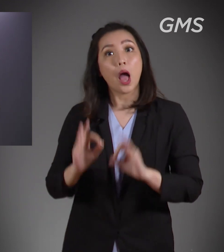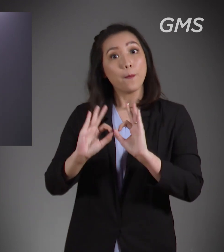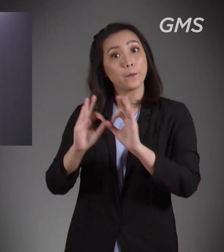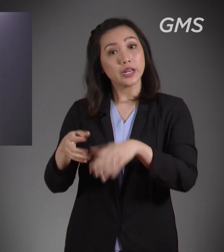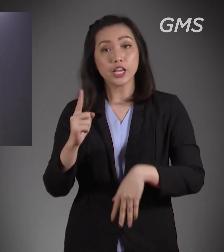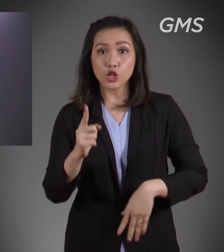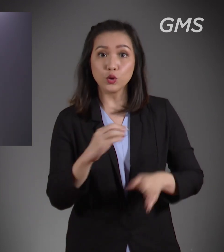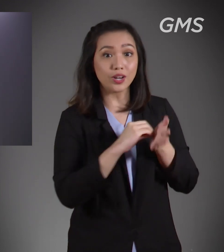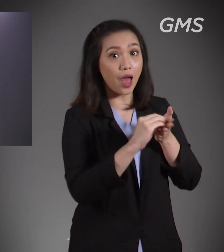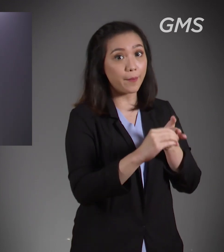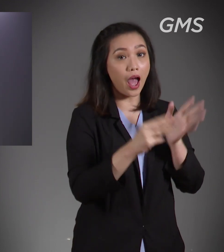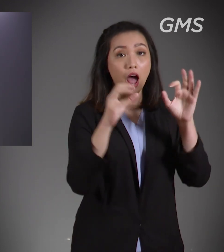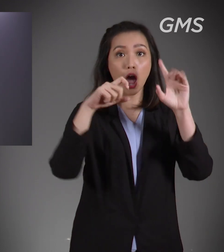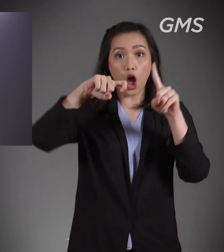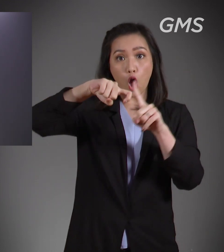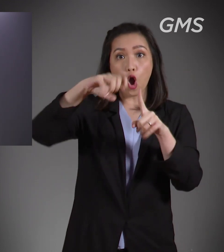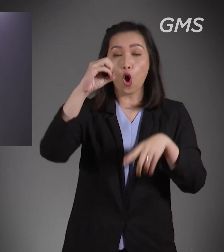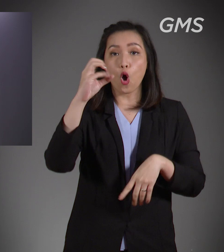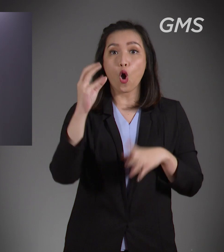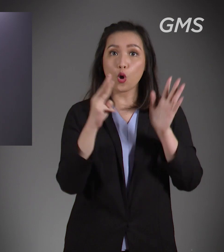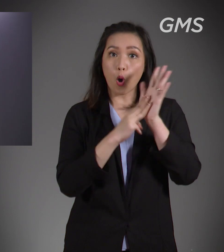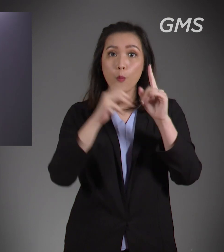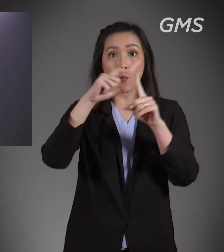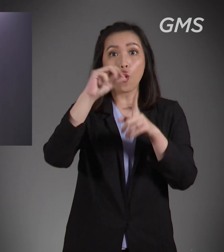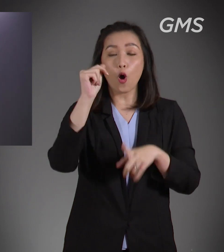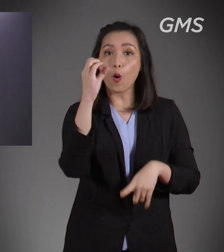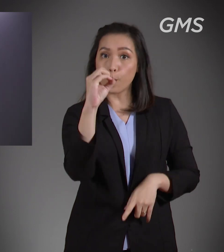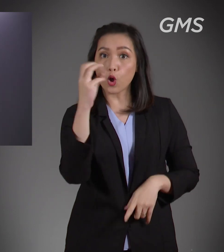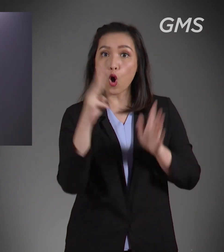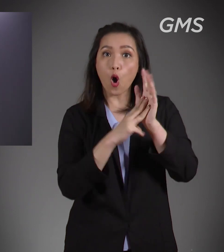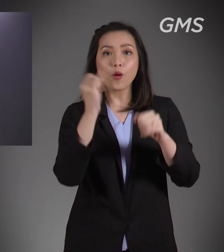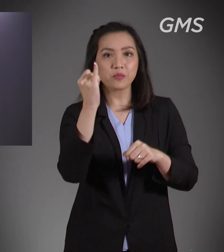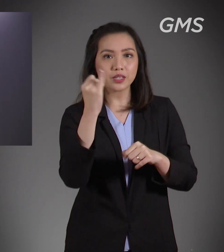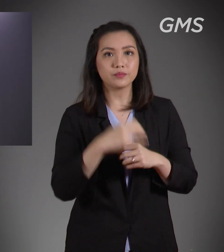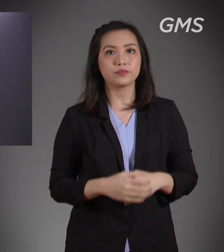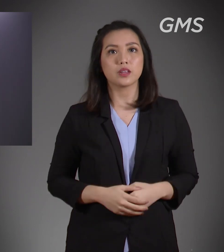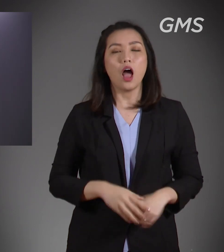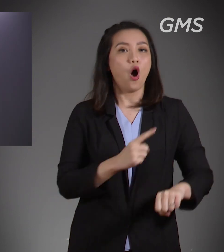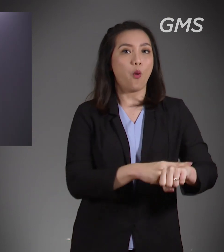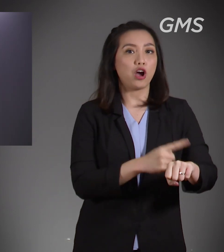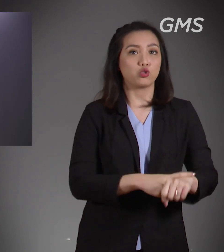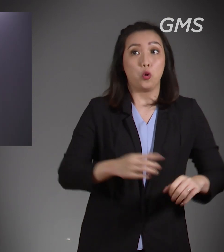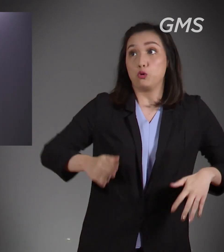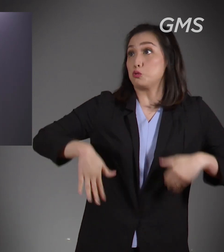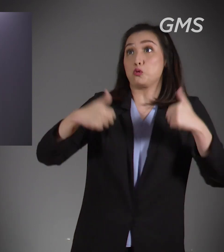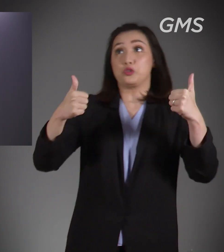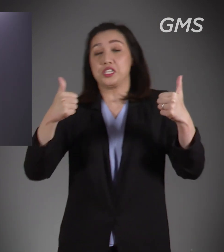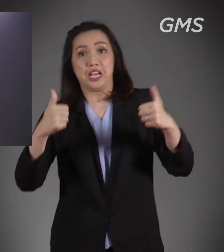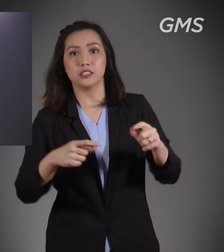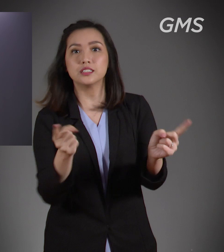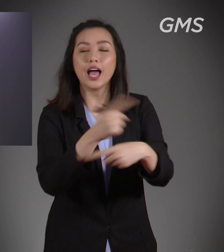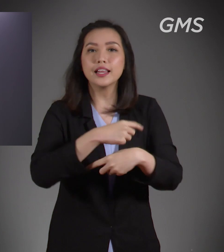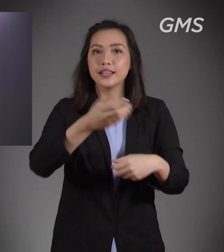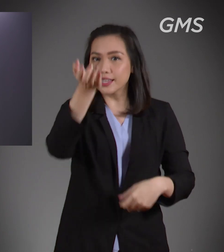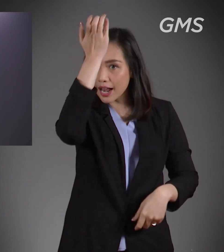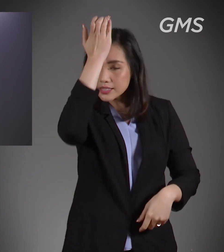some point, pada waktu kekuasaannya semakin teguh, kerajaannya makin kokoh, dia makin sukses sebagai raja,